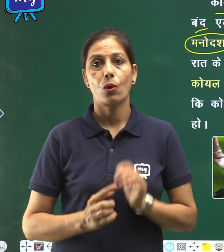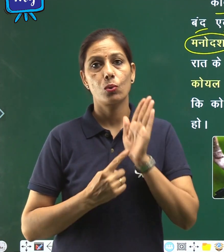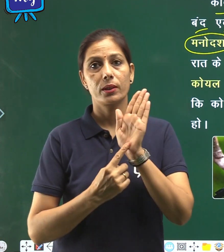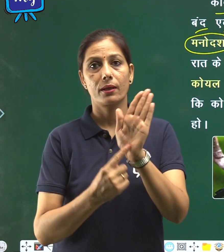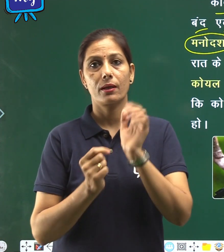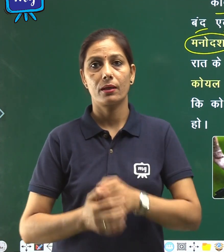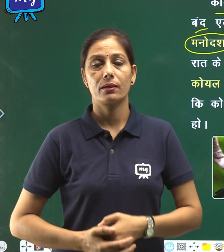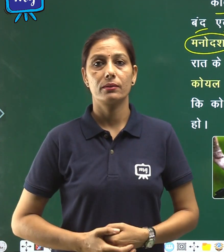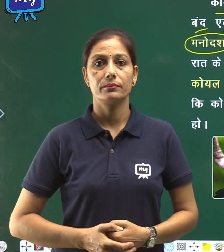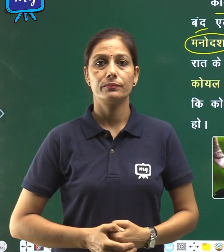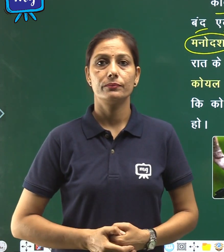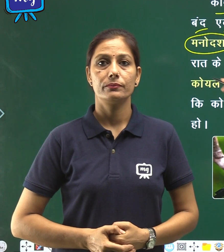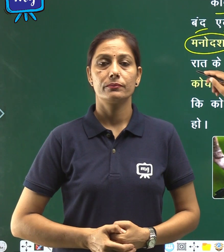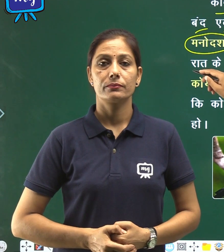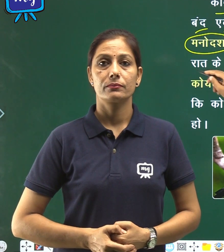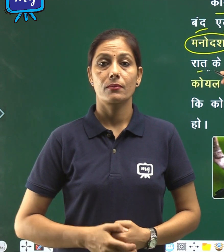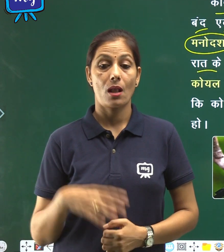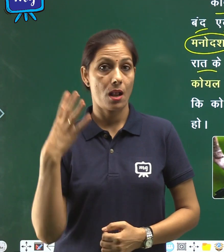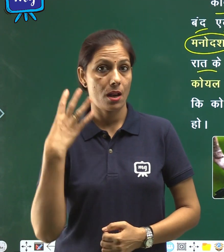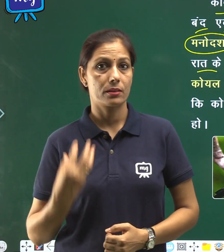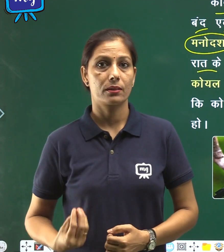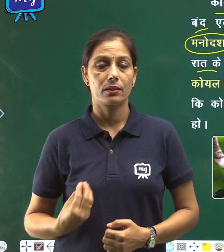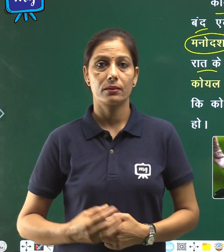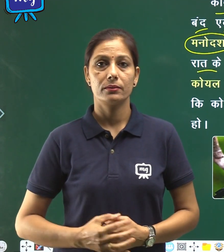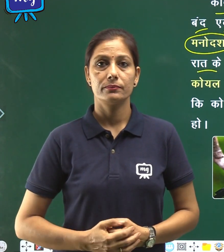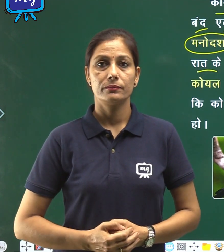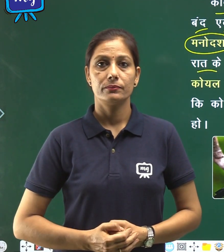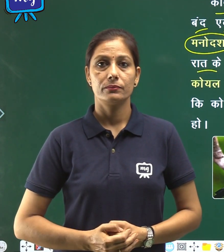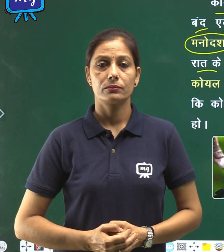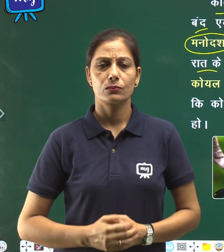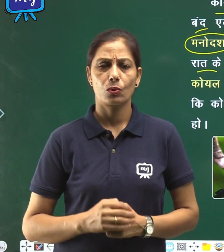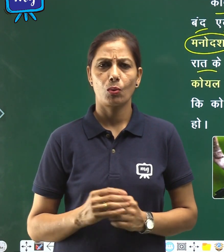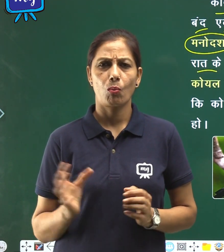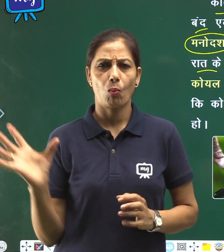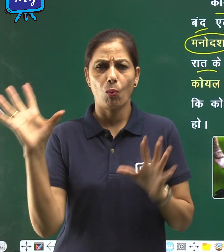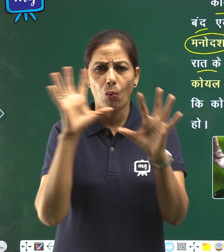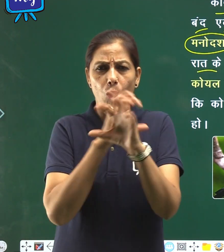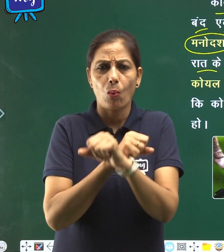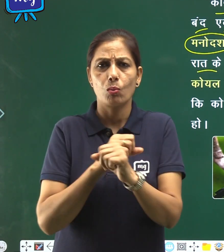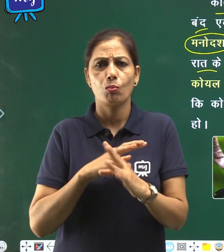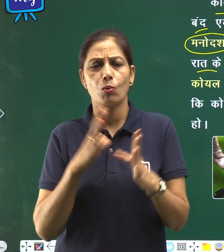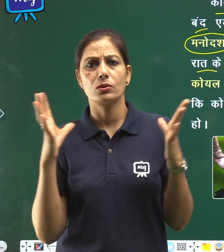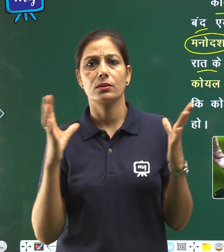प्रदर्शित किया है। रात के घोर अंधेरे में